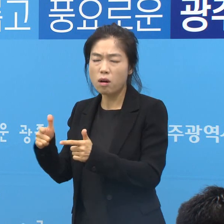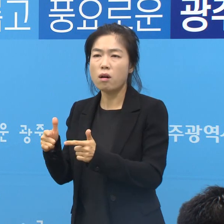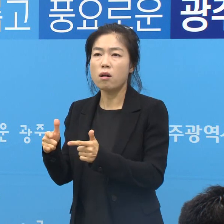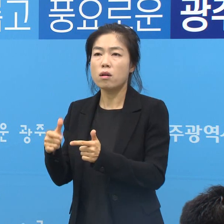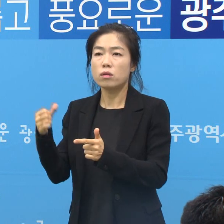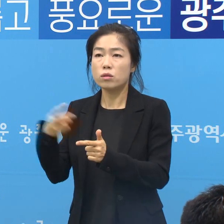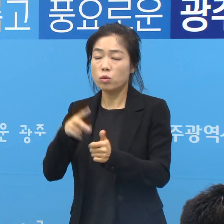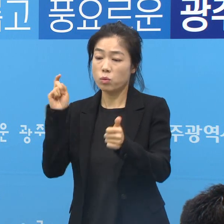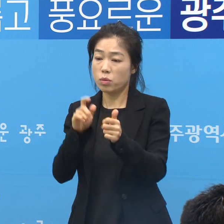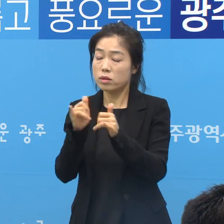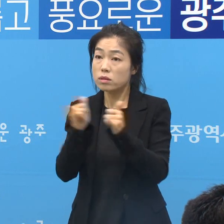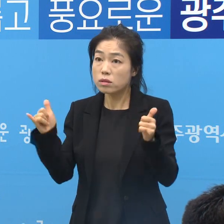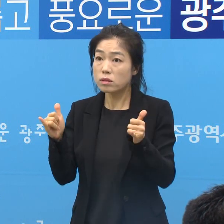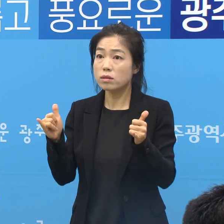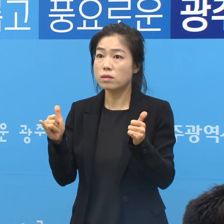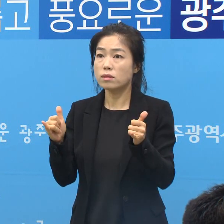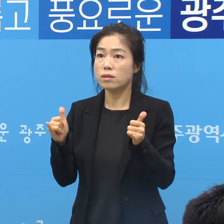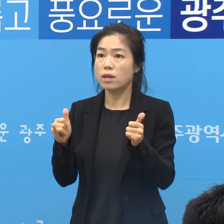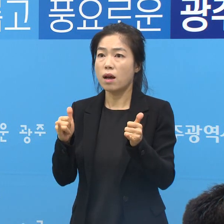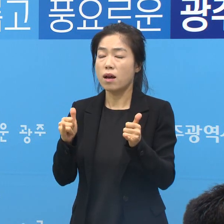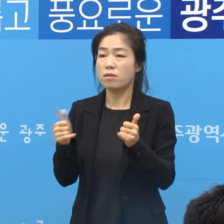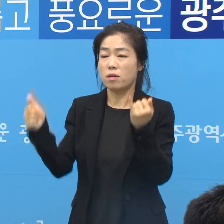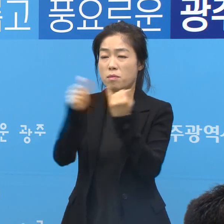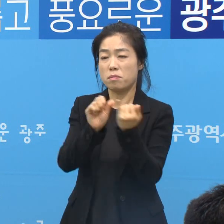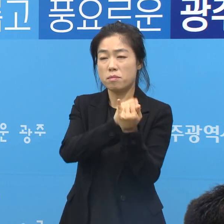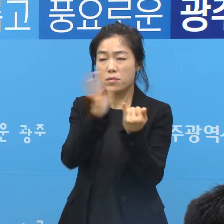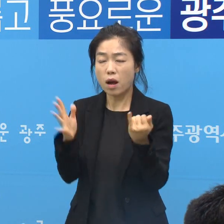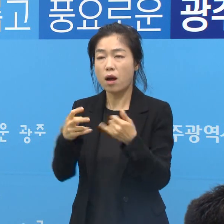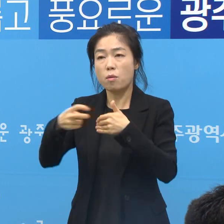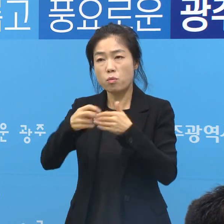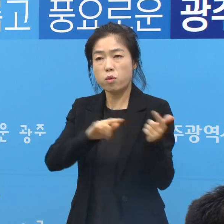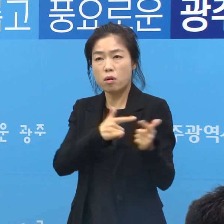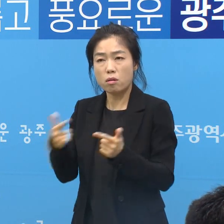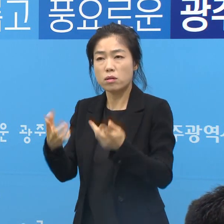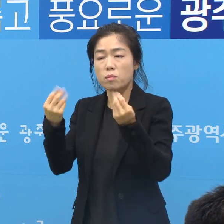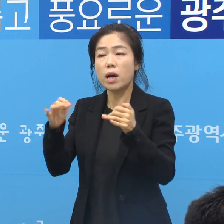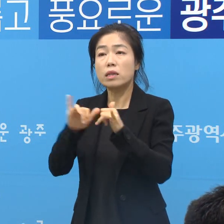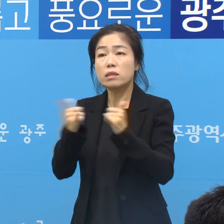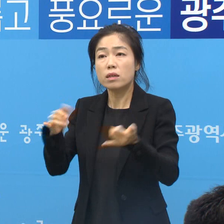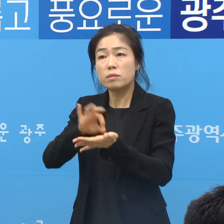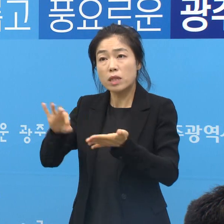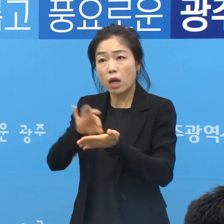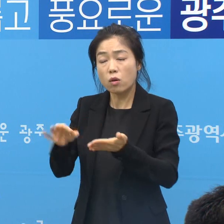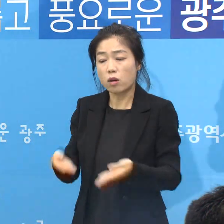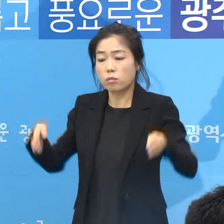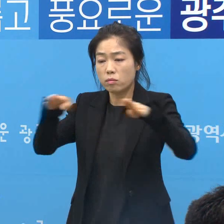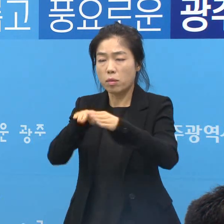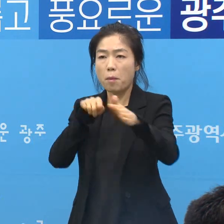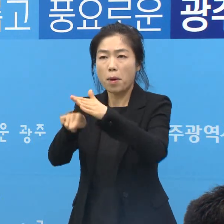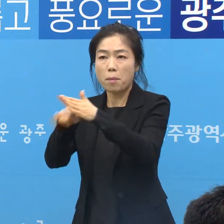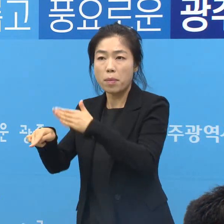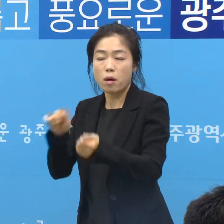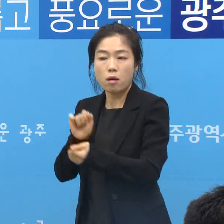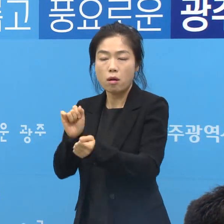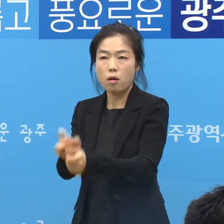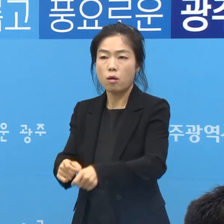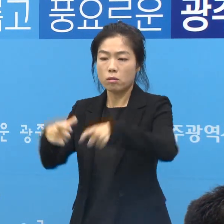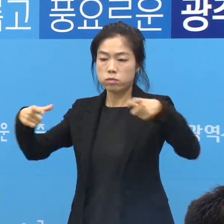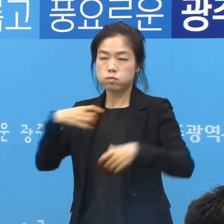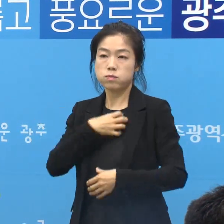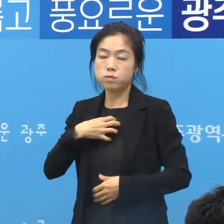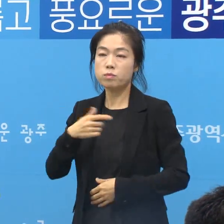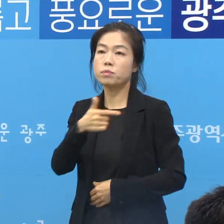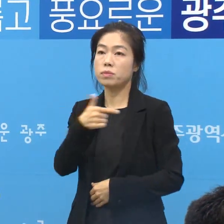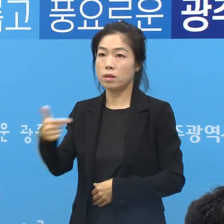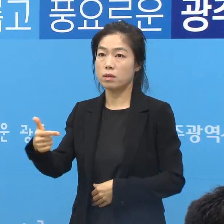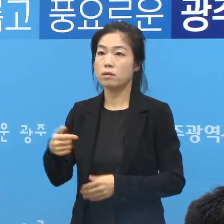다양하고 확진자들이 애식장, 병원 등 다중이용시설을 방문해 확산 우려가 커지고